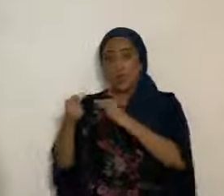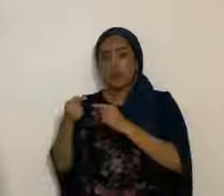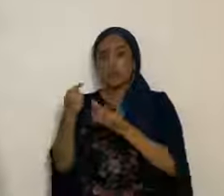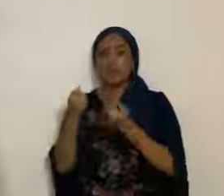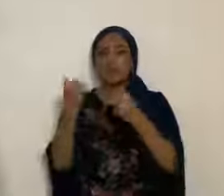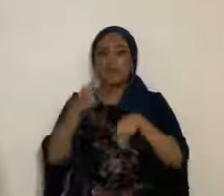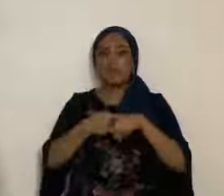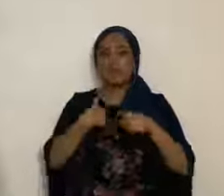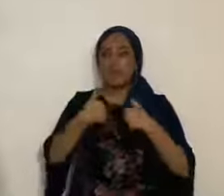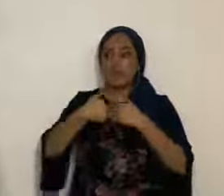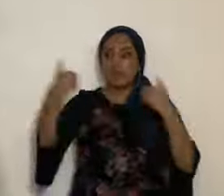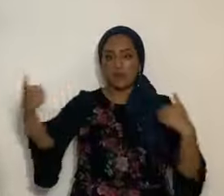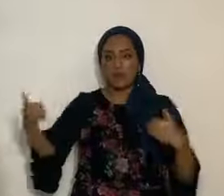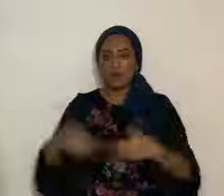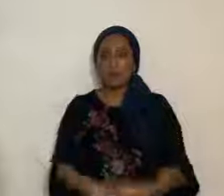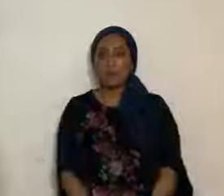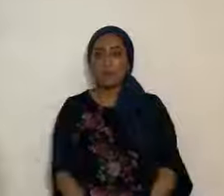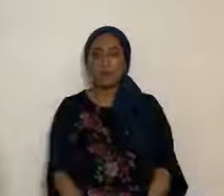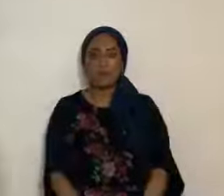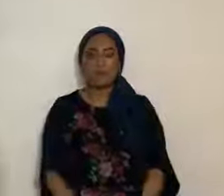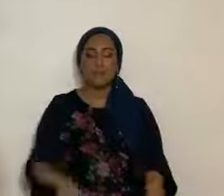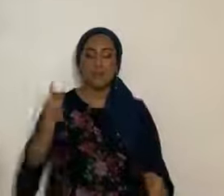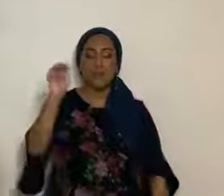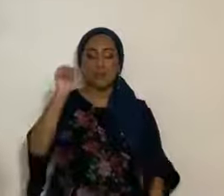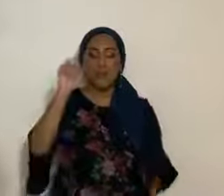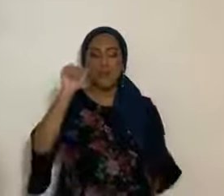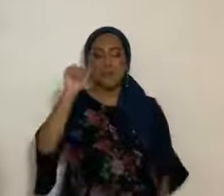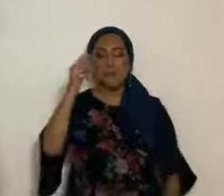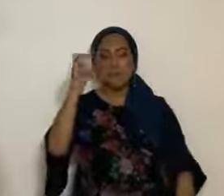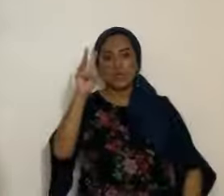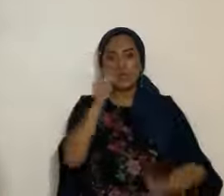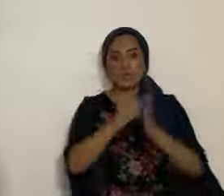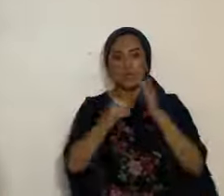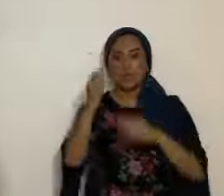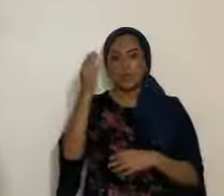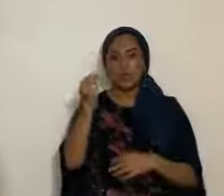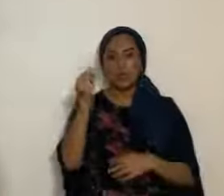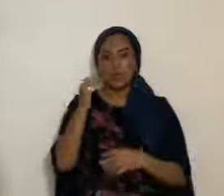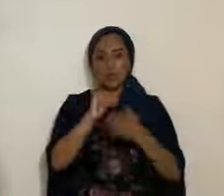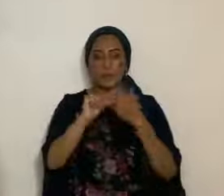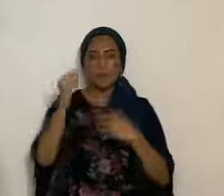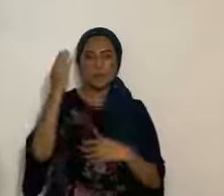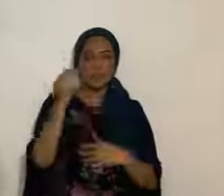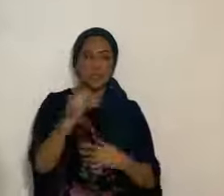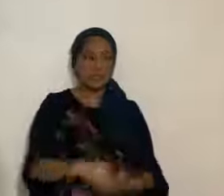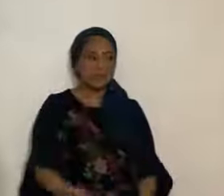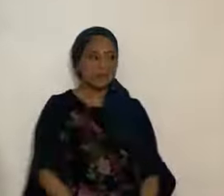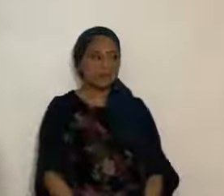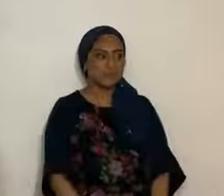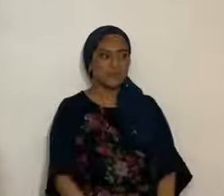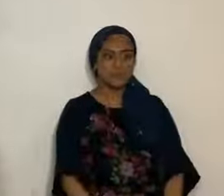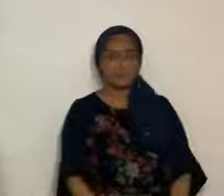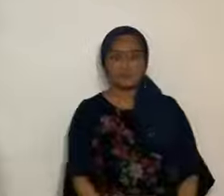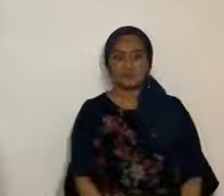alejamos. Vamos a Mateo capítulo 14, verso 14. Dice de la siguiente